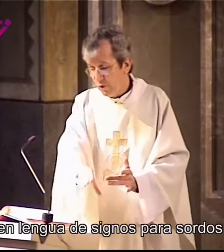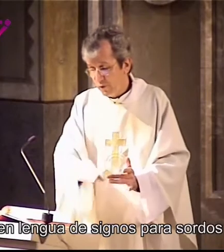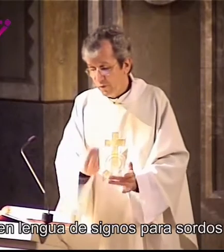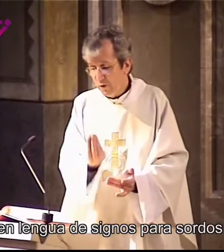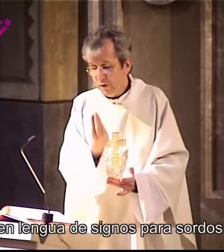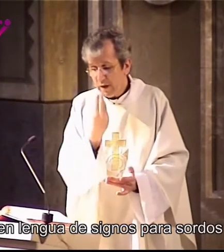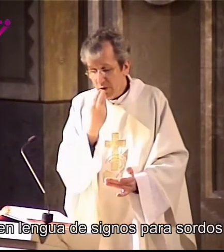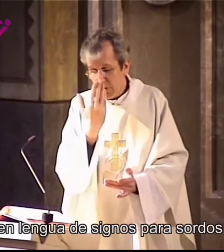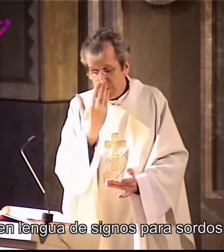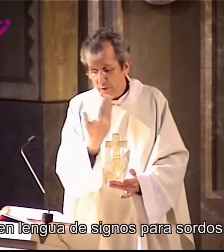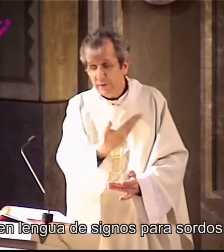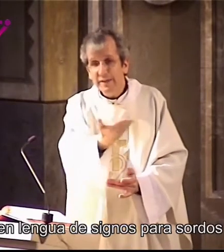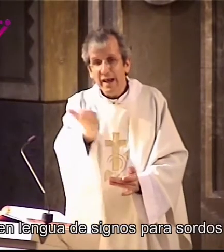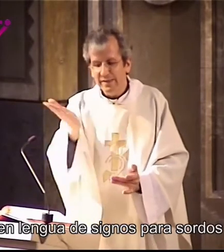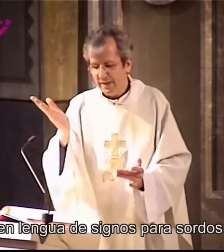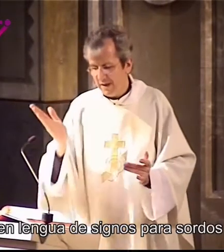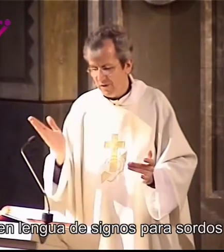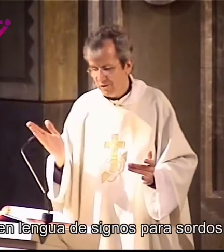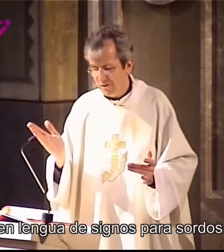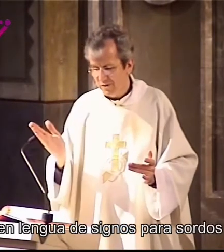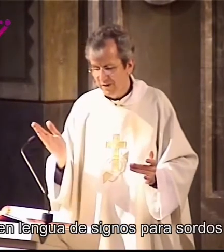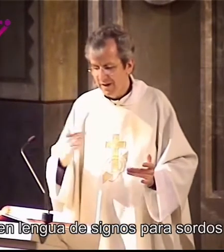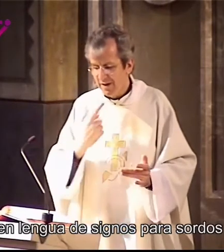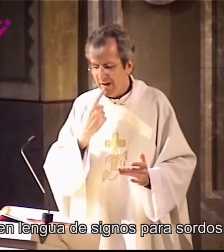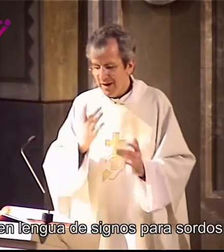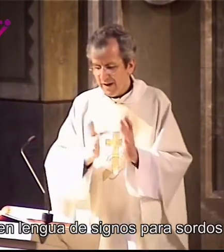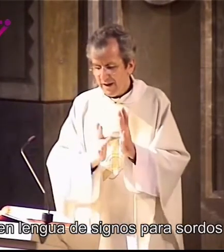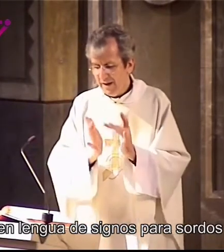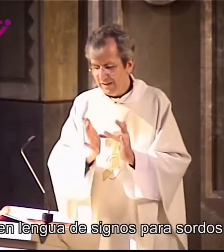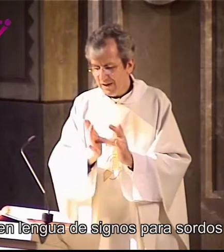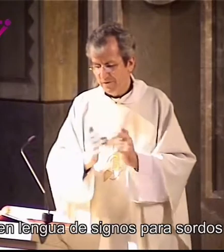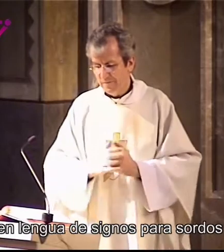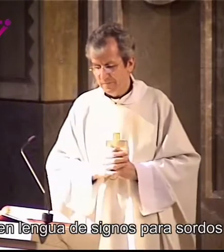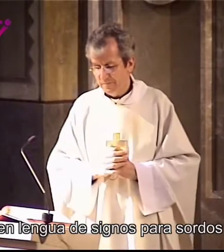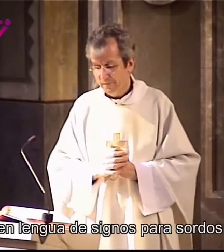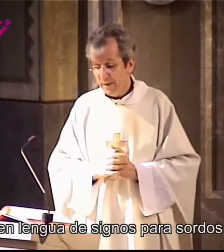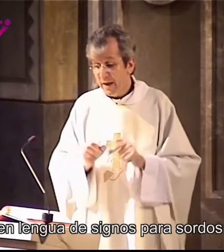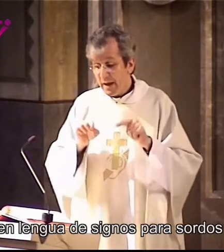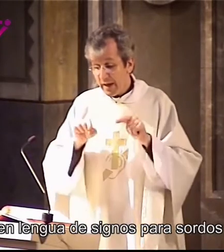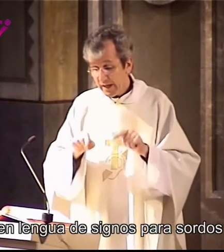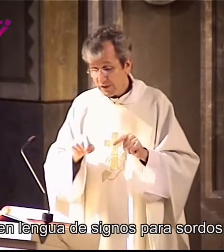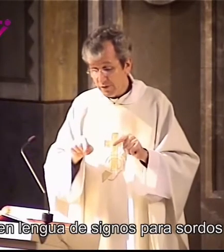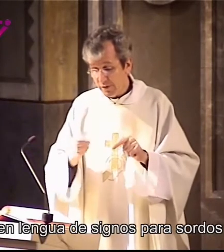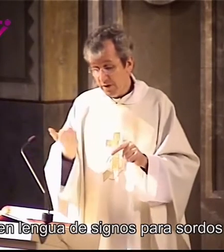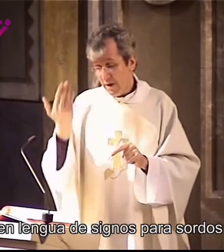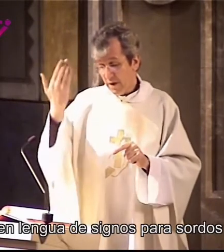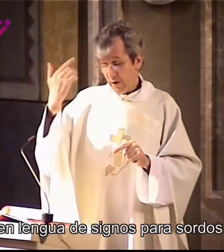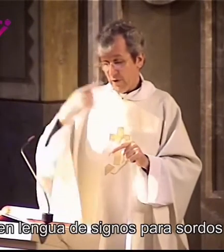tomó y lo comió delante de ellos. Y les dijo, esto que os